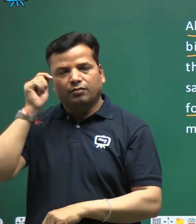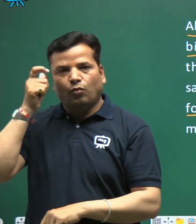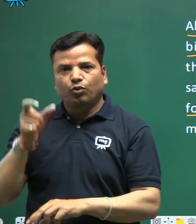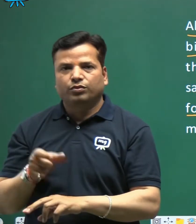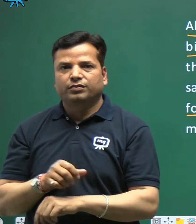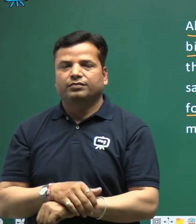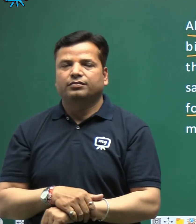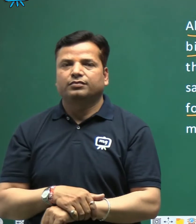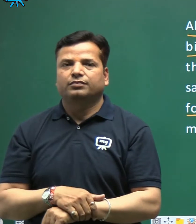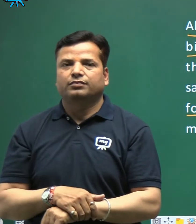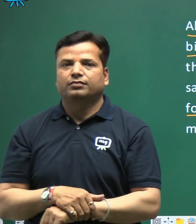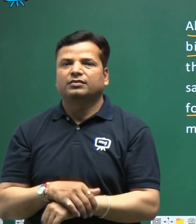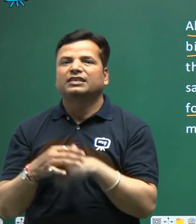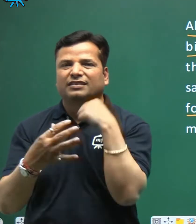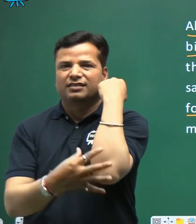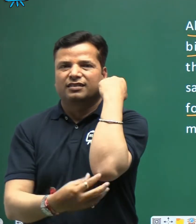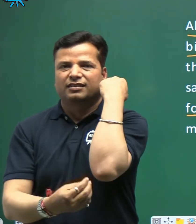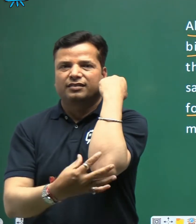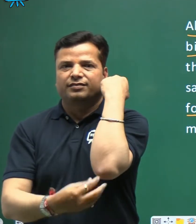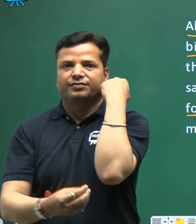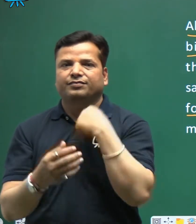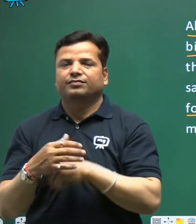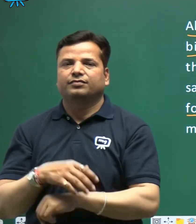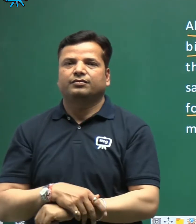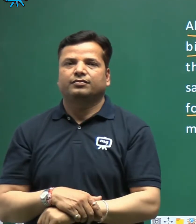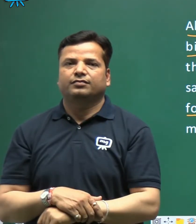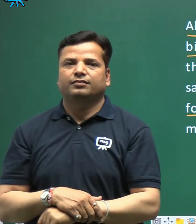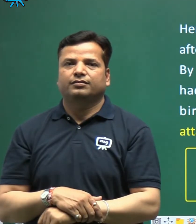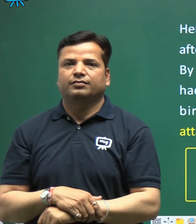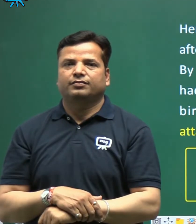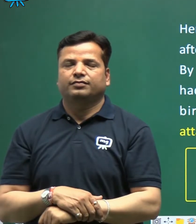poor, गरीब.